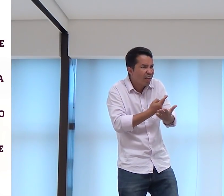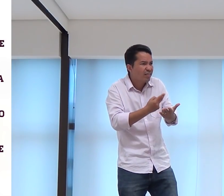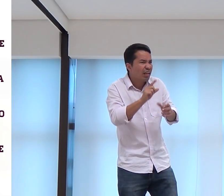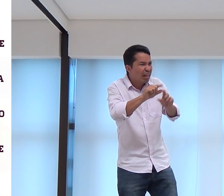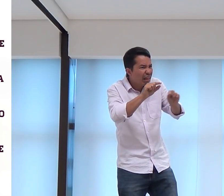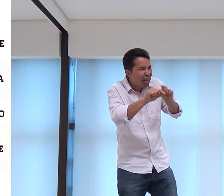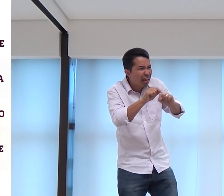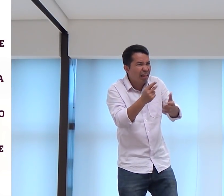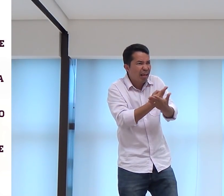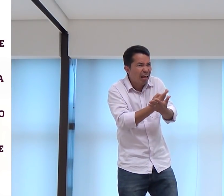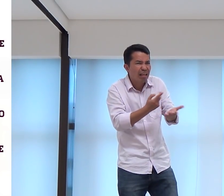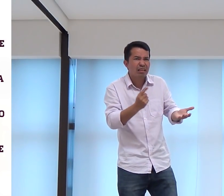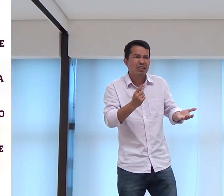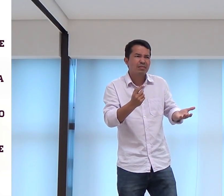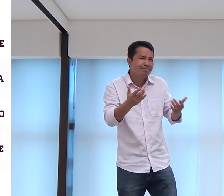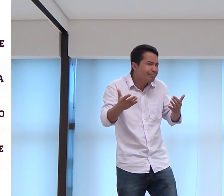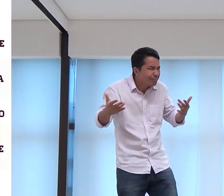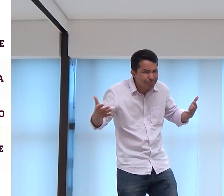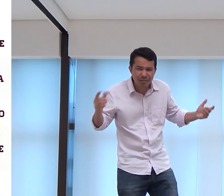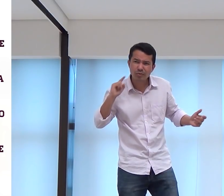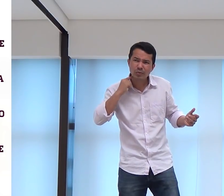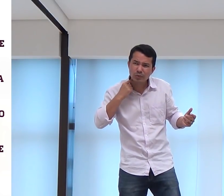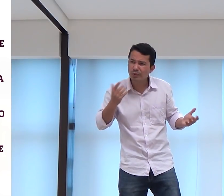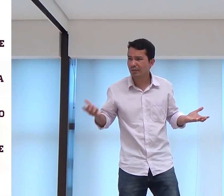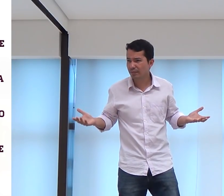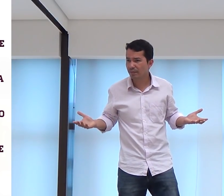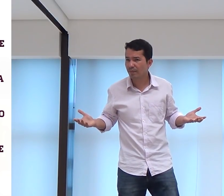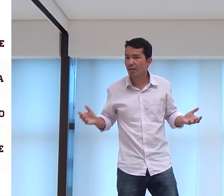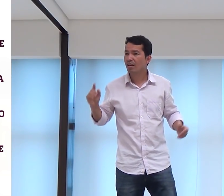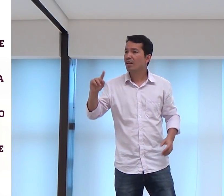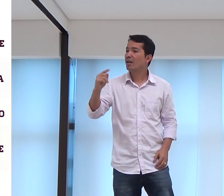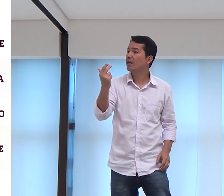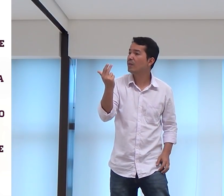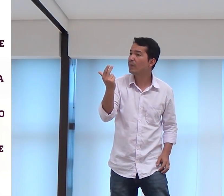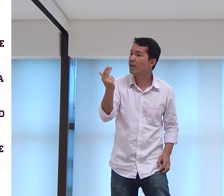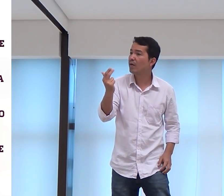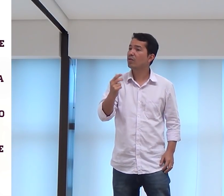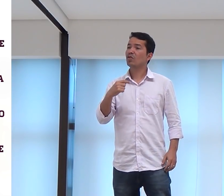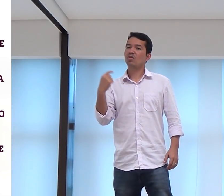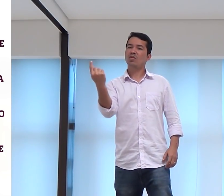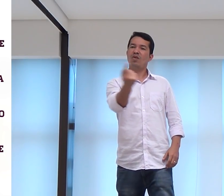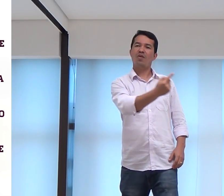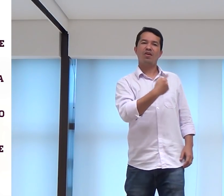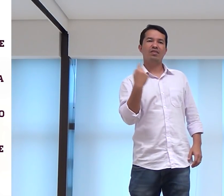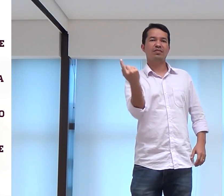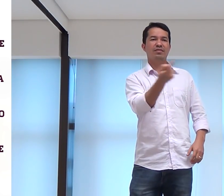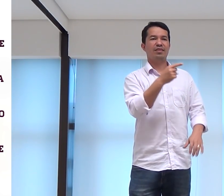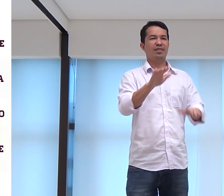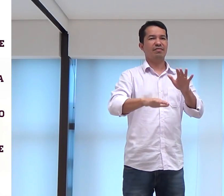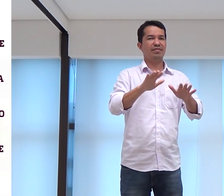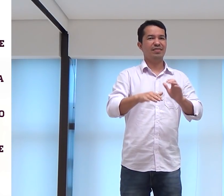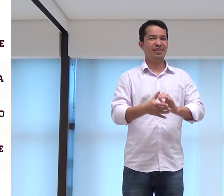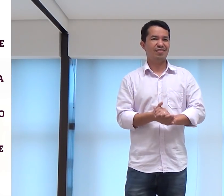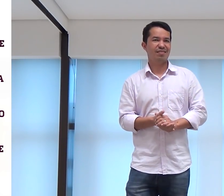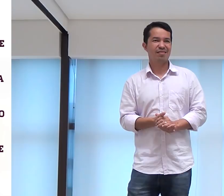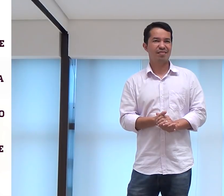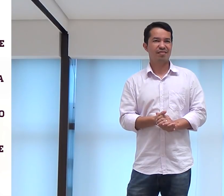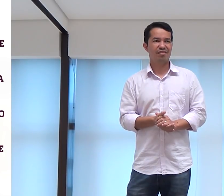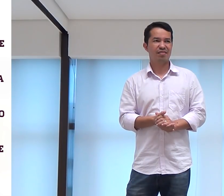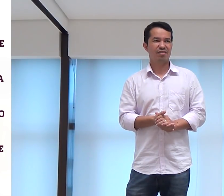vários casos, né? Ou várias pessoas, assim como você tem uma amante. É a mesma coisa. E nós também somos